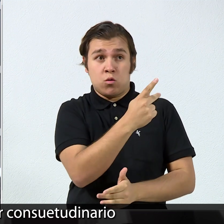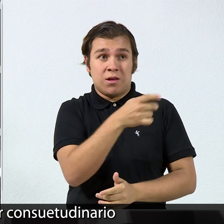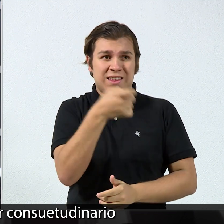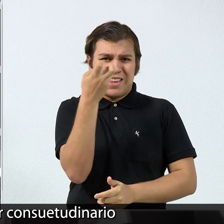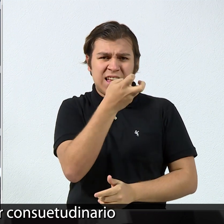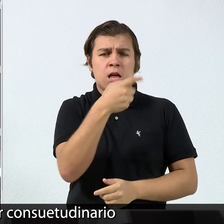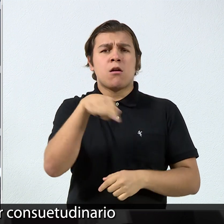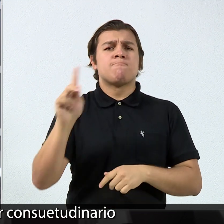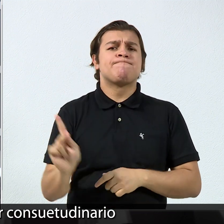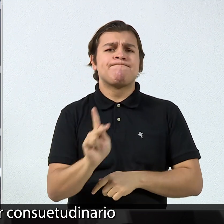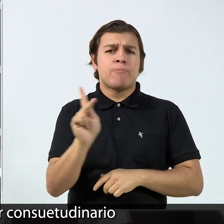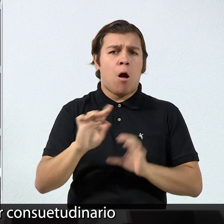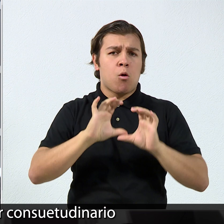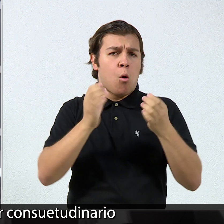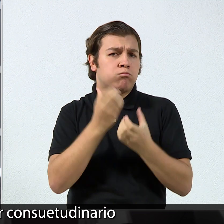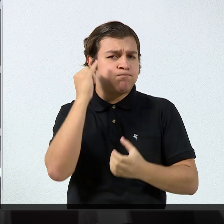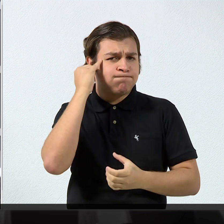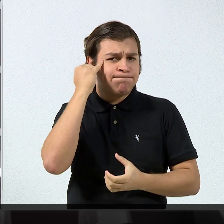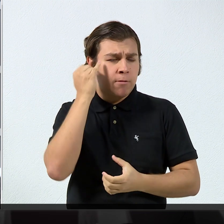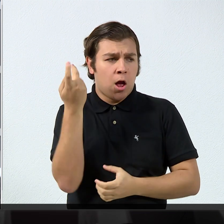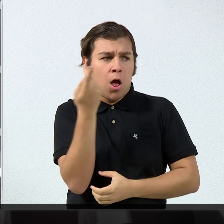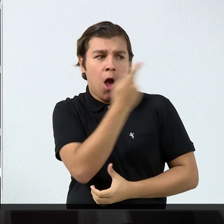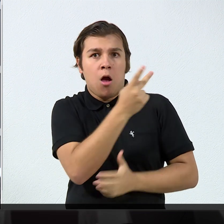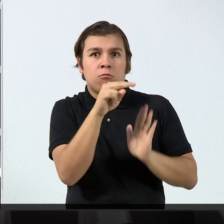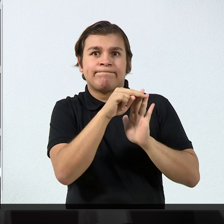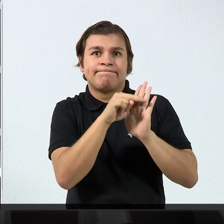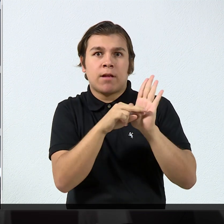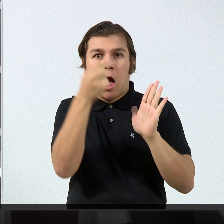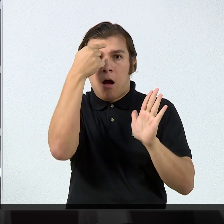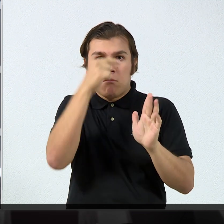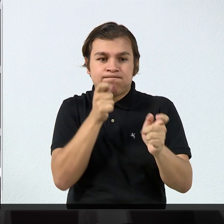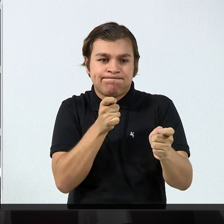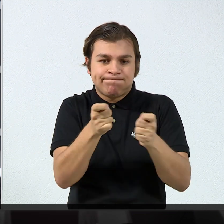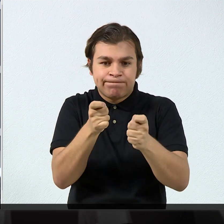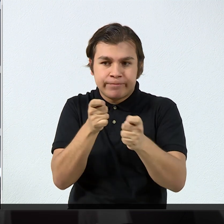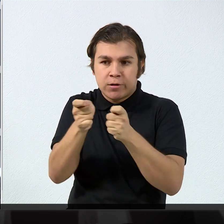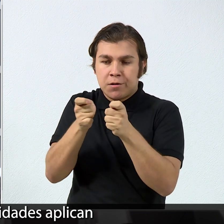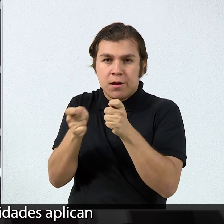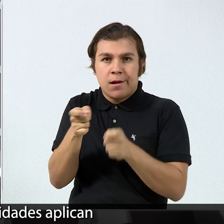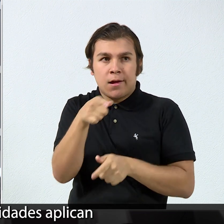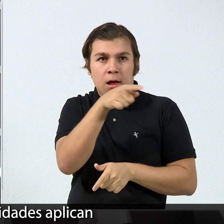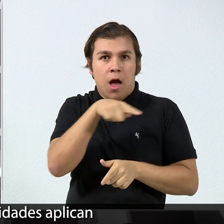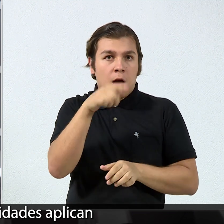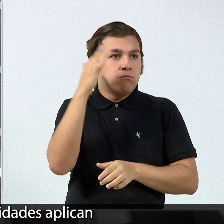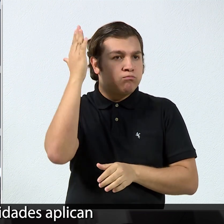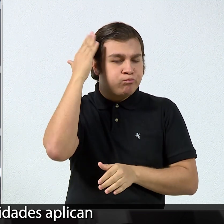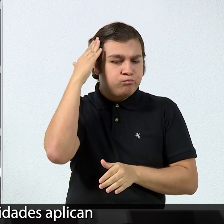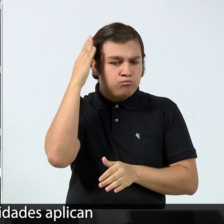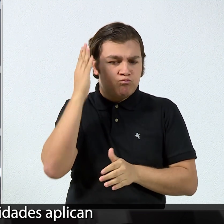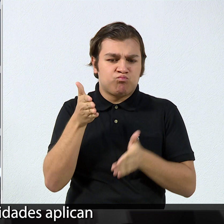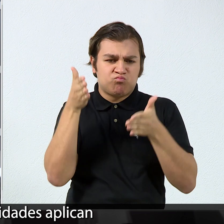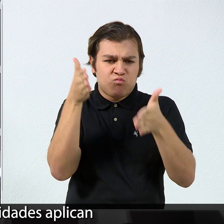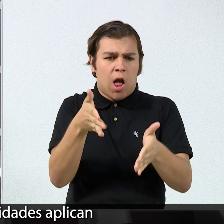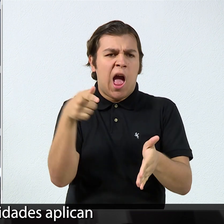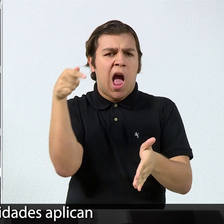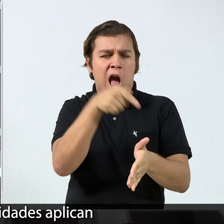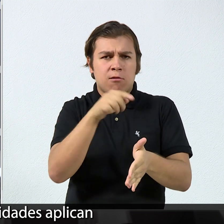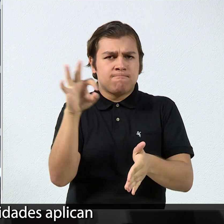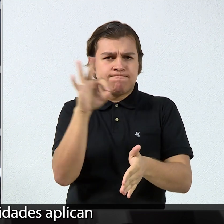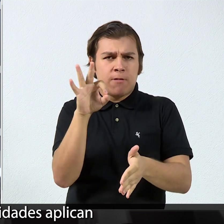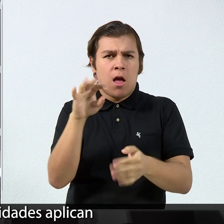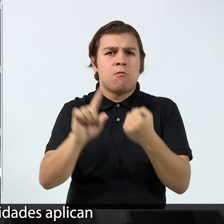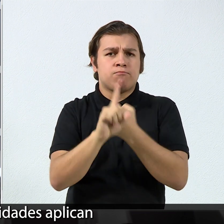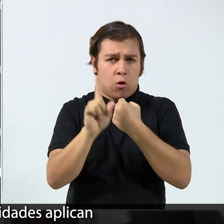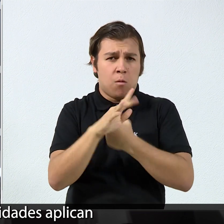los pueblos y comunidades indígenas utilizan para regular sus actos públicos, que sus autoridades aplican para la resolución de